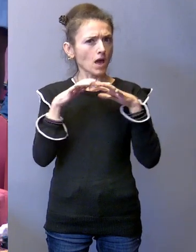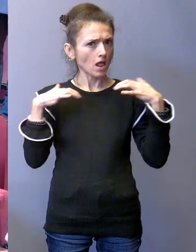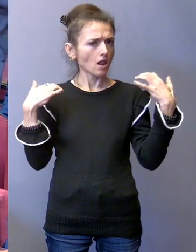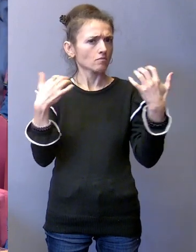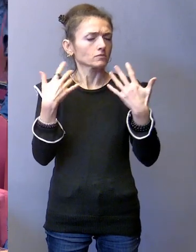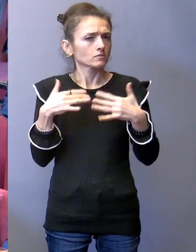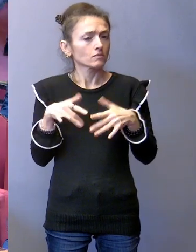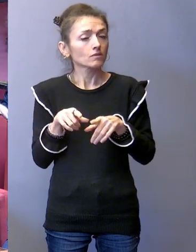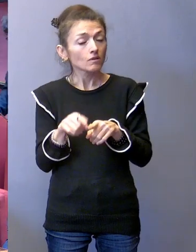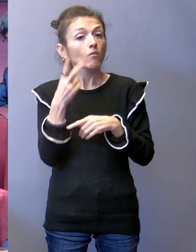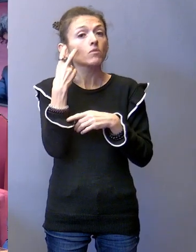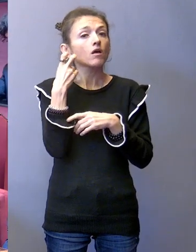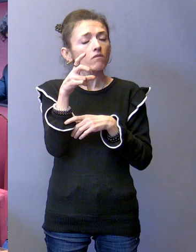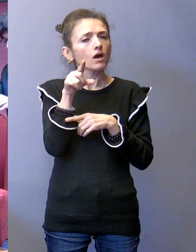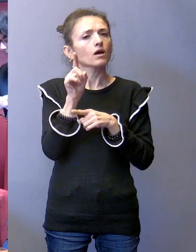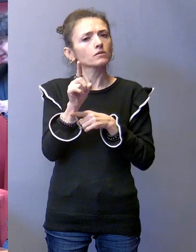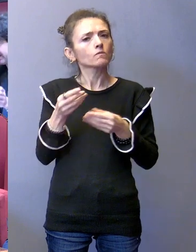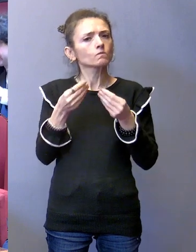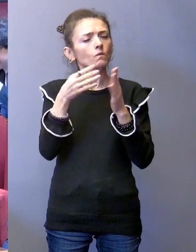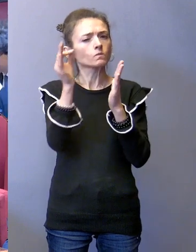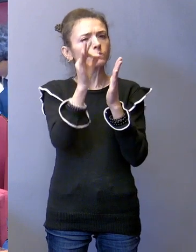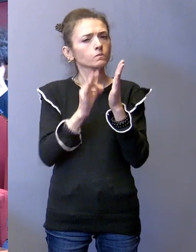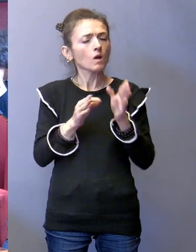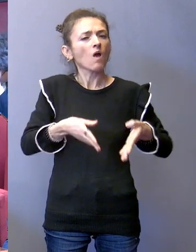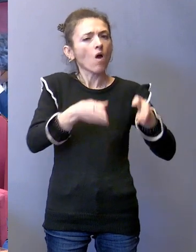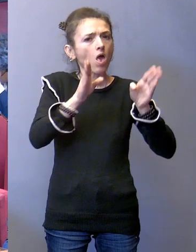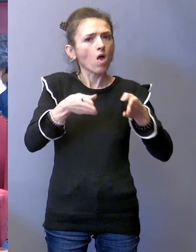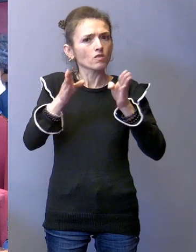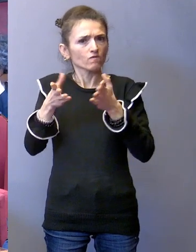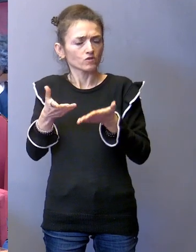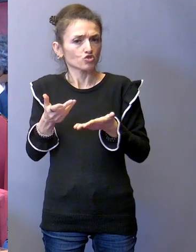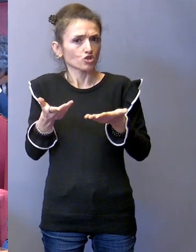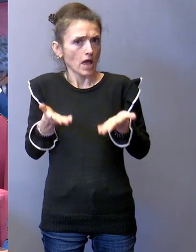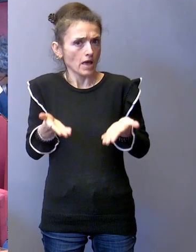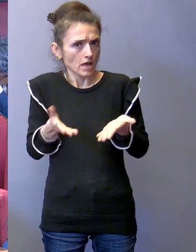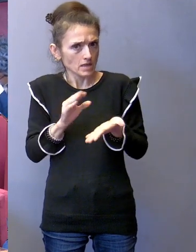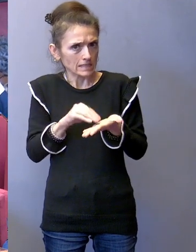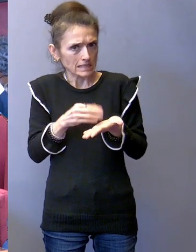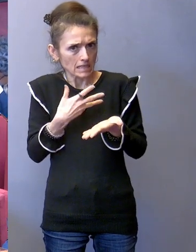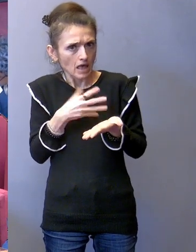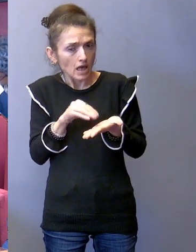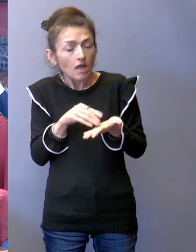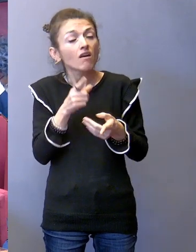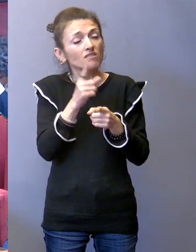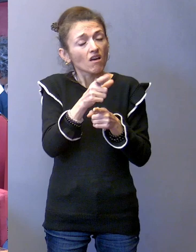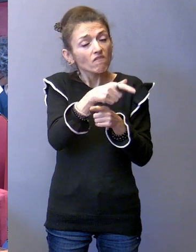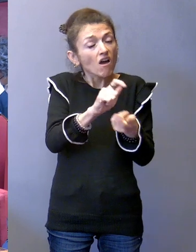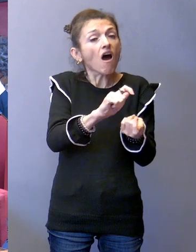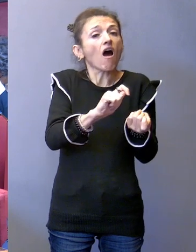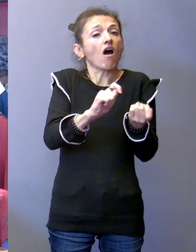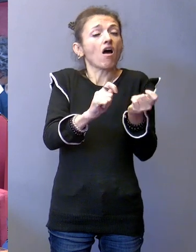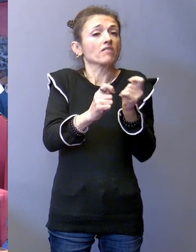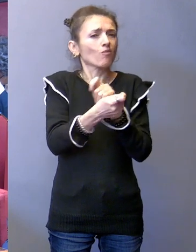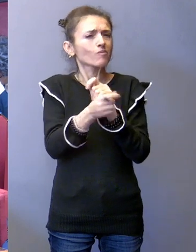prevedeva già il carattere indicativo per l'edificio esistenti è sicuramente ci dovrà essere un relativo adeguamento nell'ambito degli edifici